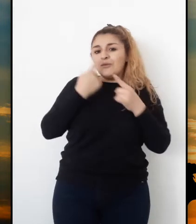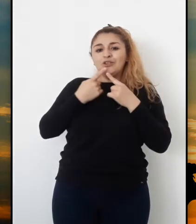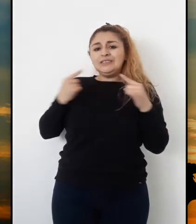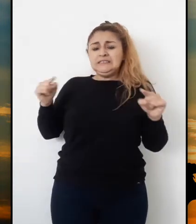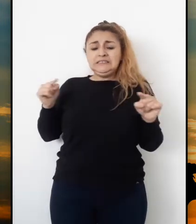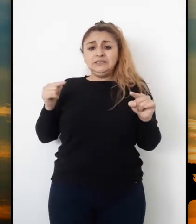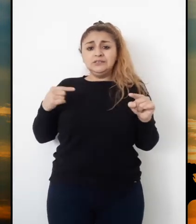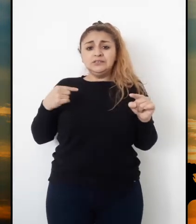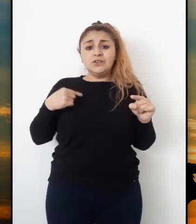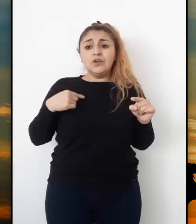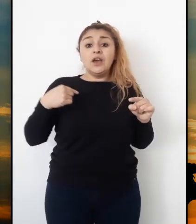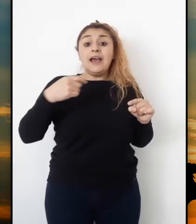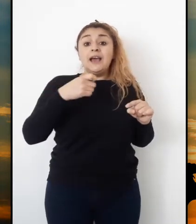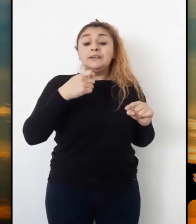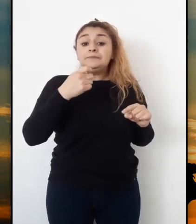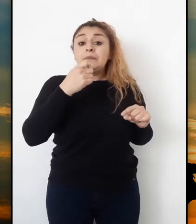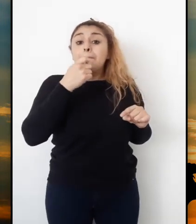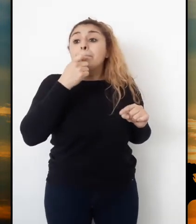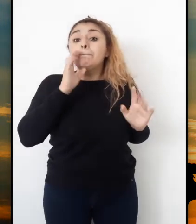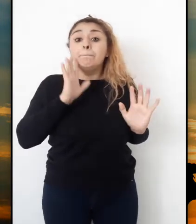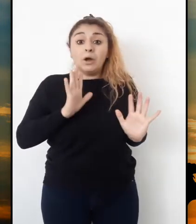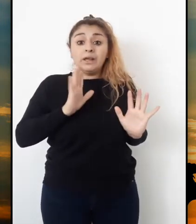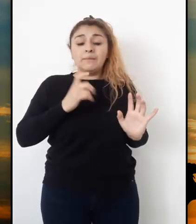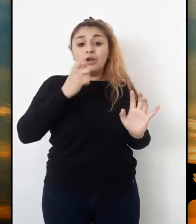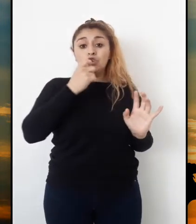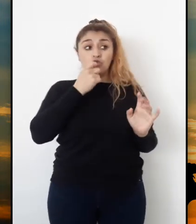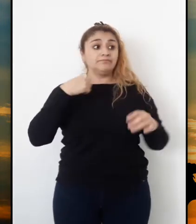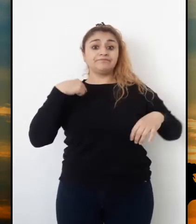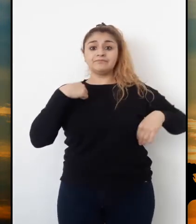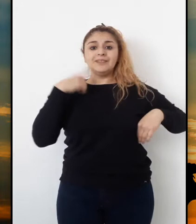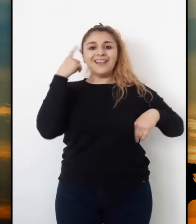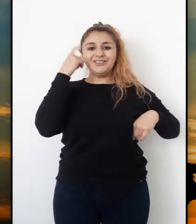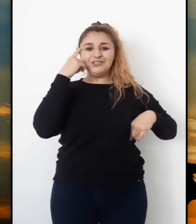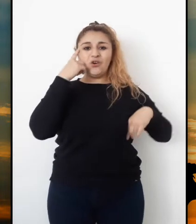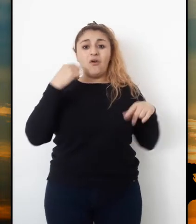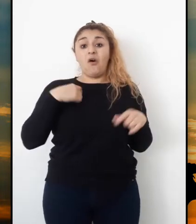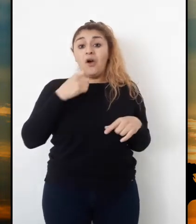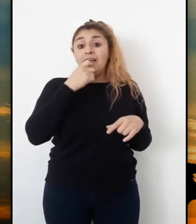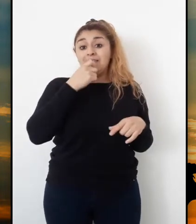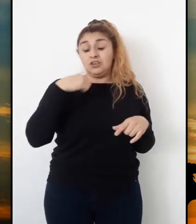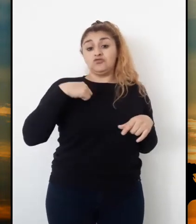Et perturbe notre relation avec Dieu. Y perturba nuestra relación con Dios.